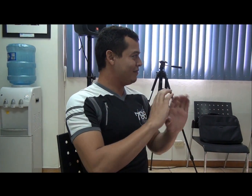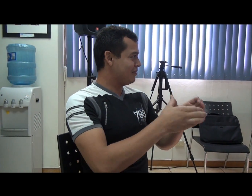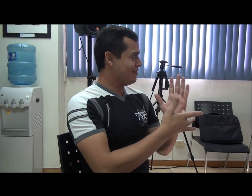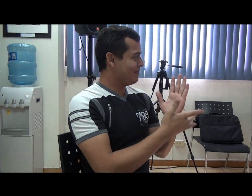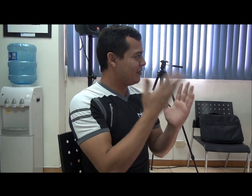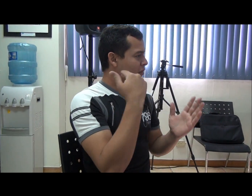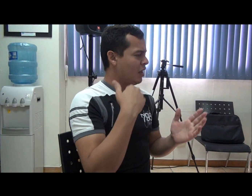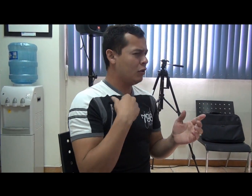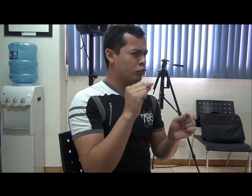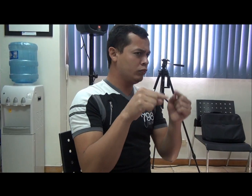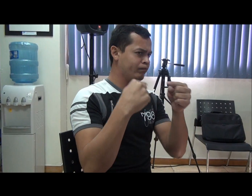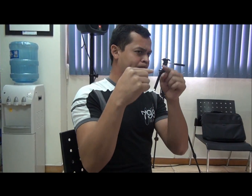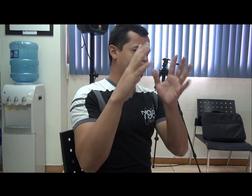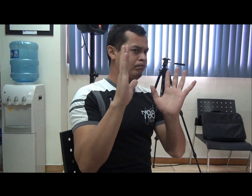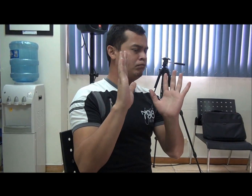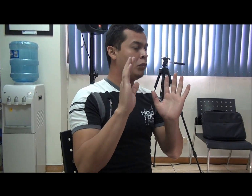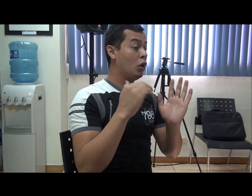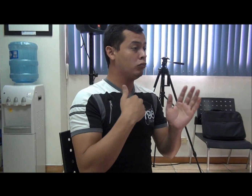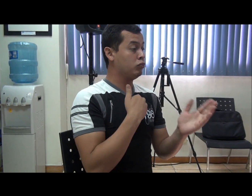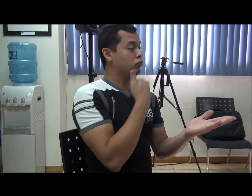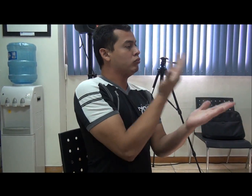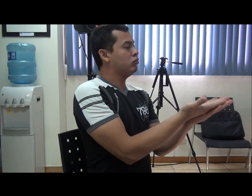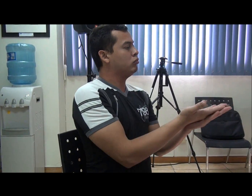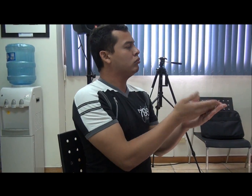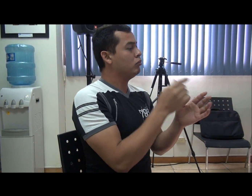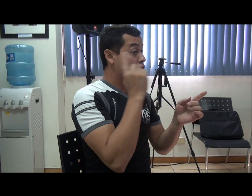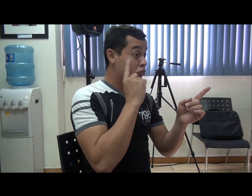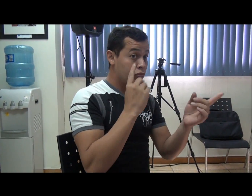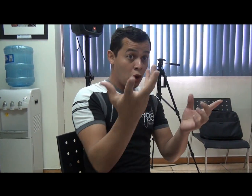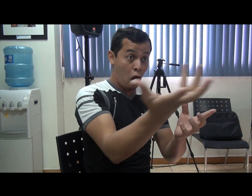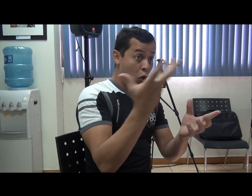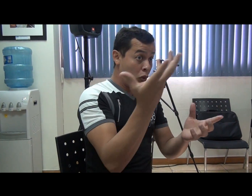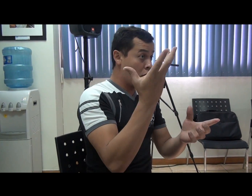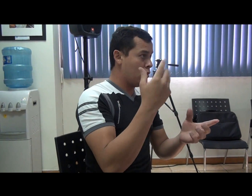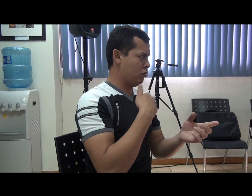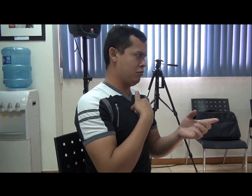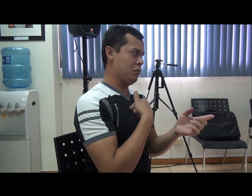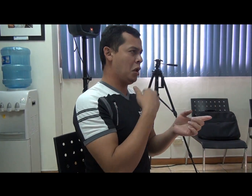ejemplo, antes cuando estaba yo aquí en el comité técnico, se hizo la propuesta